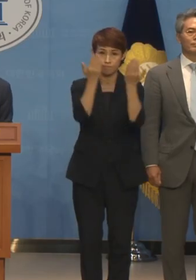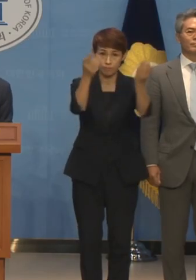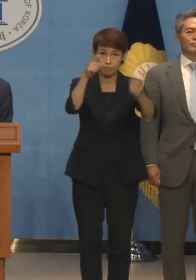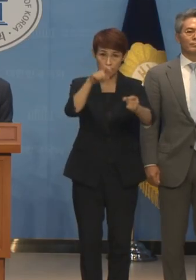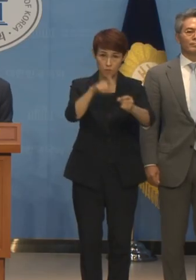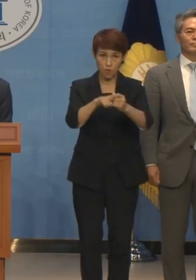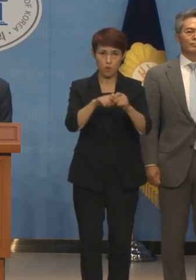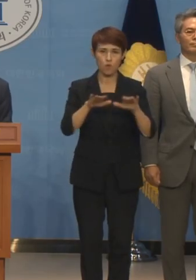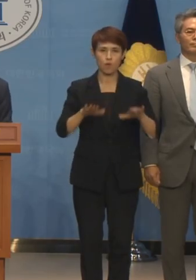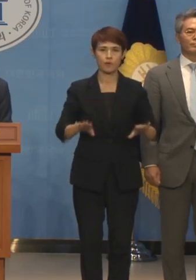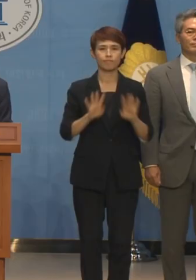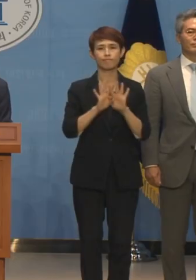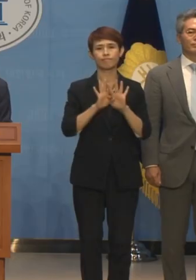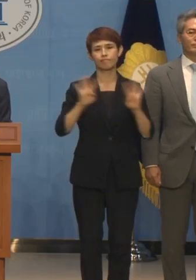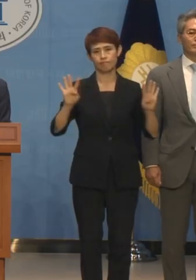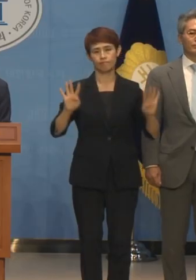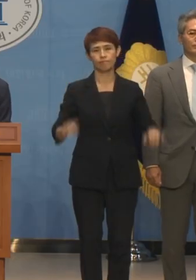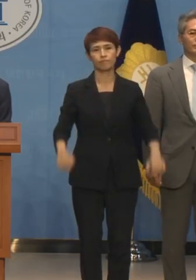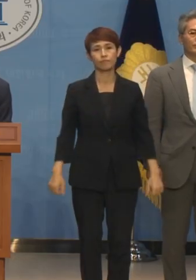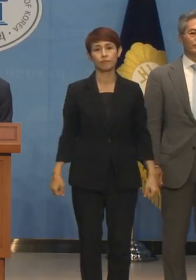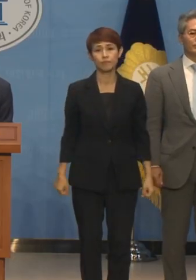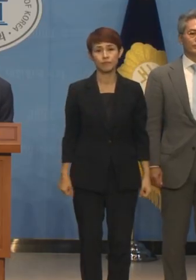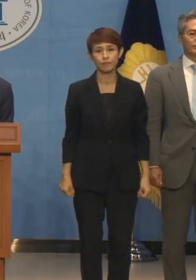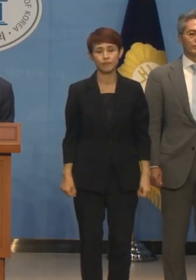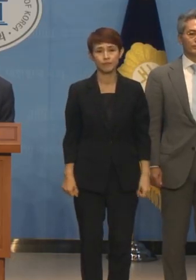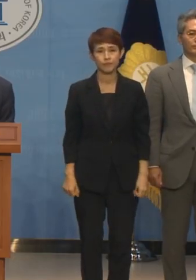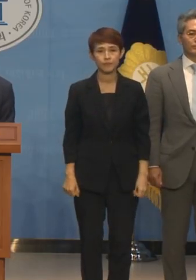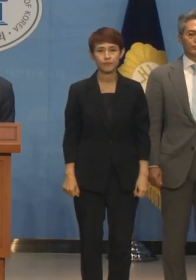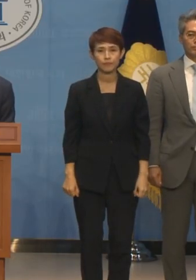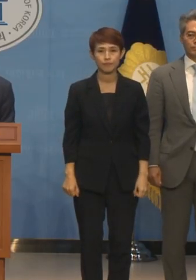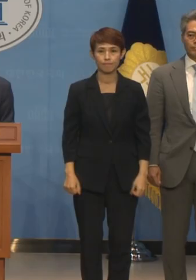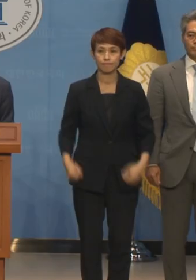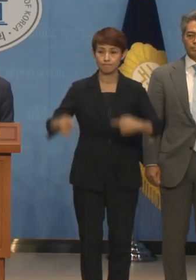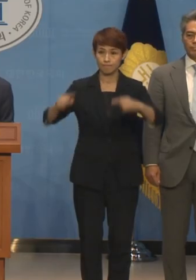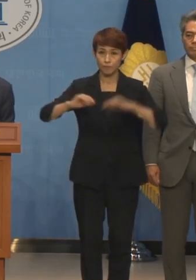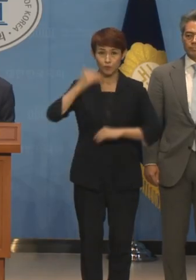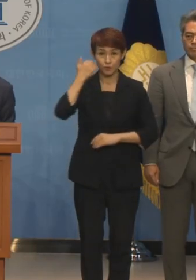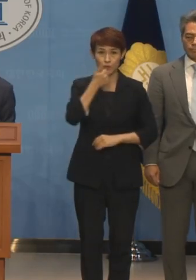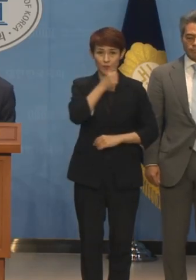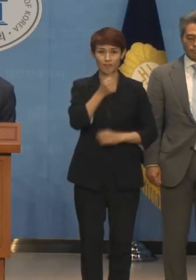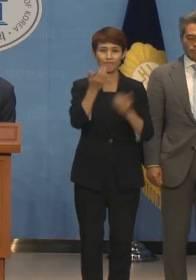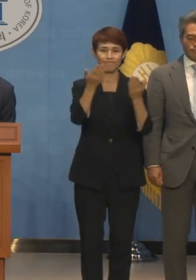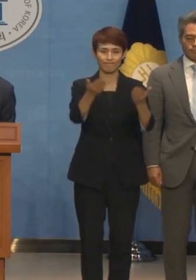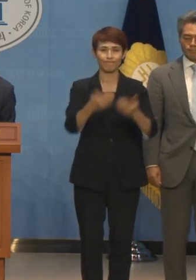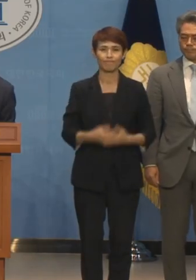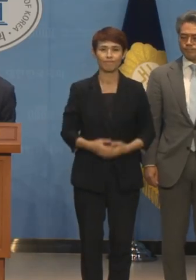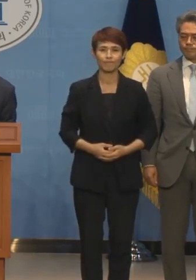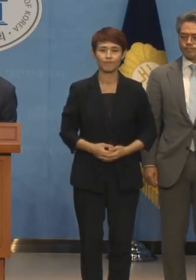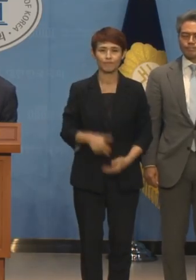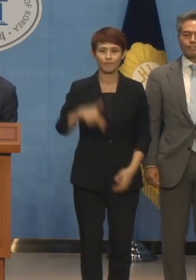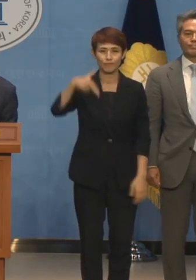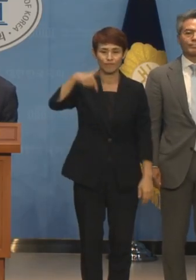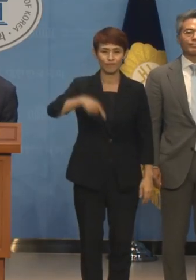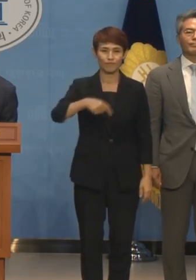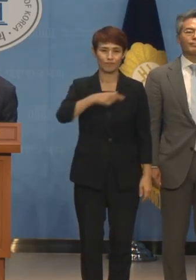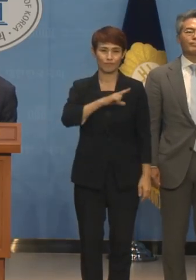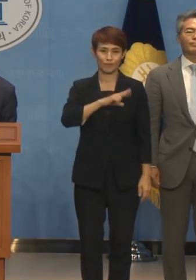저희들이 이 기자회견을 합니다. 먼저 참석하신 분들 소개 올리겠습니다. 주철현 의원님